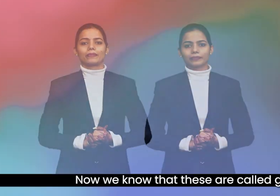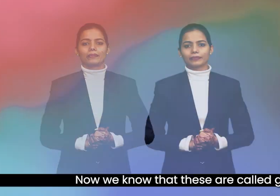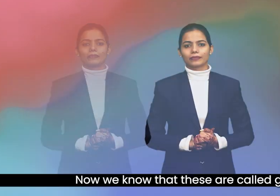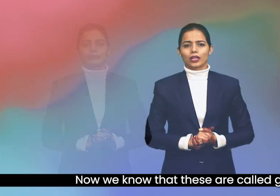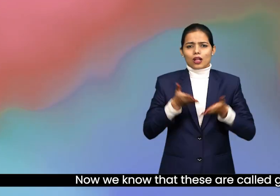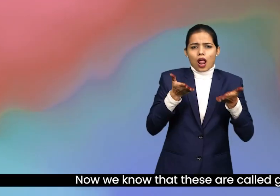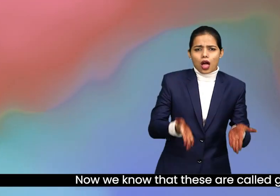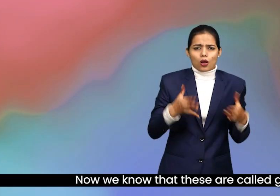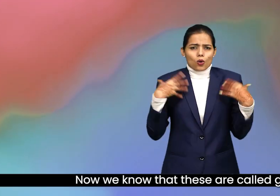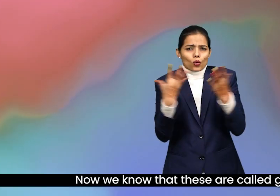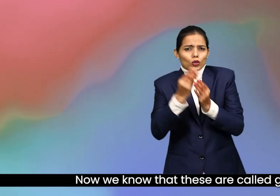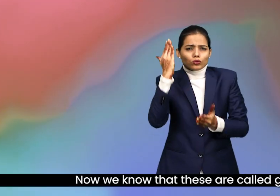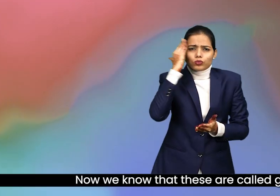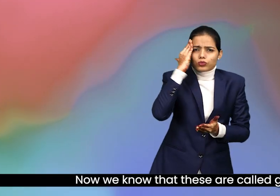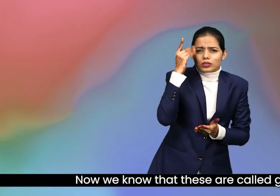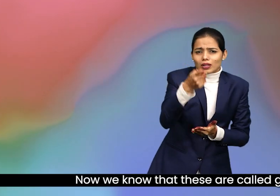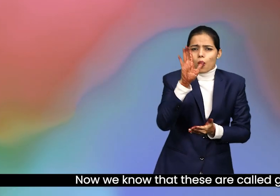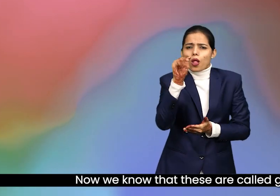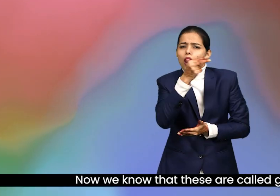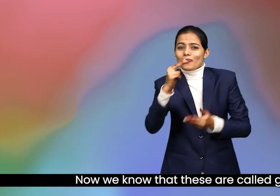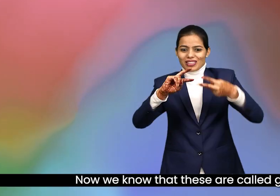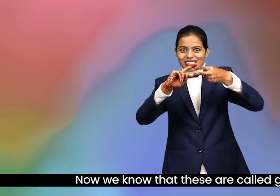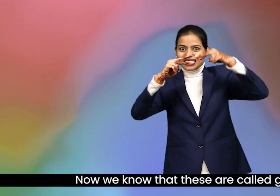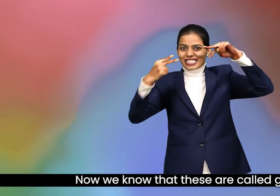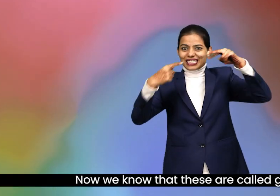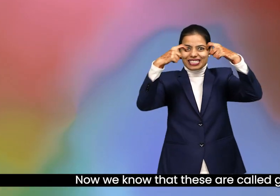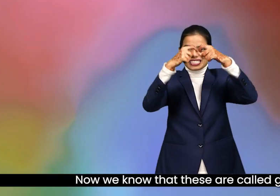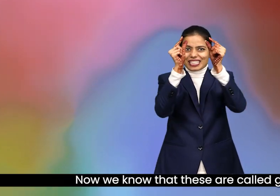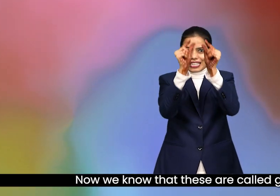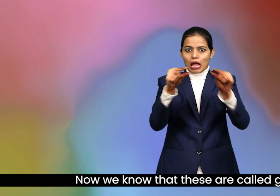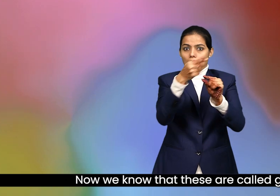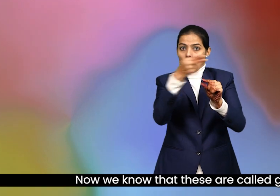இவை Now, we know மரபணுக்கள் that என்று these are அழைக்கப்படுகின்றன called genes. என்பதை இப்போது நாம் அறிவோம்.